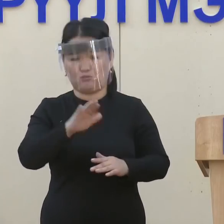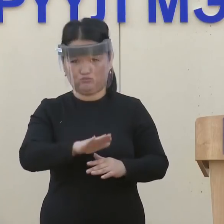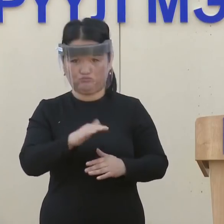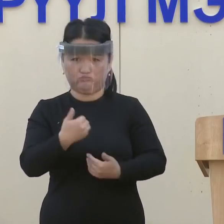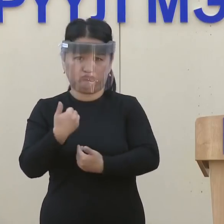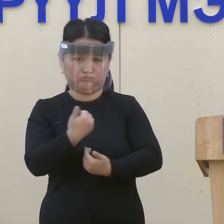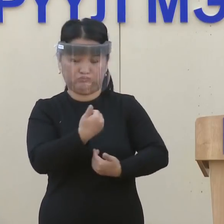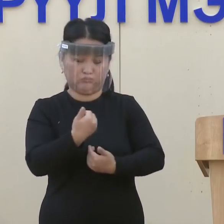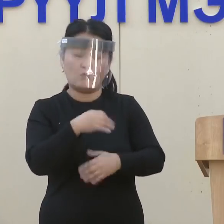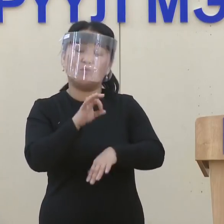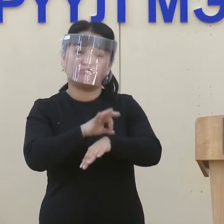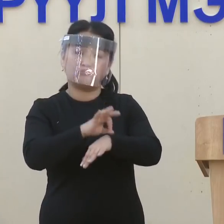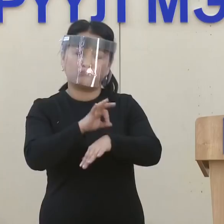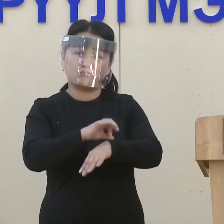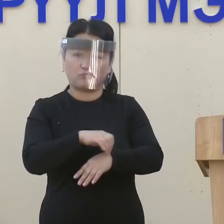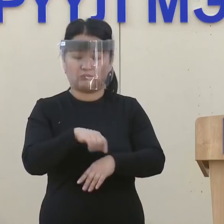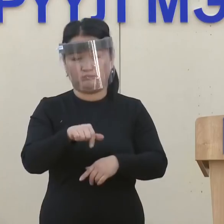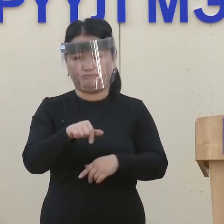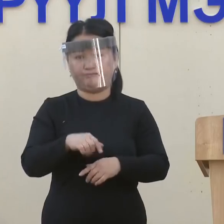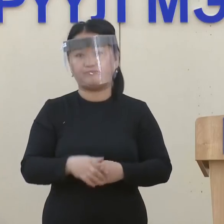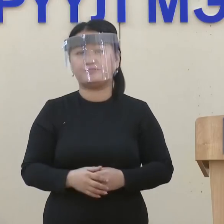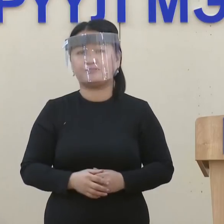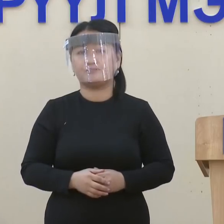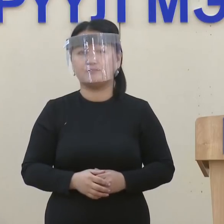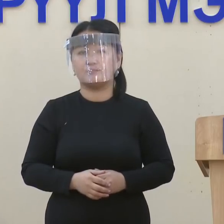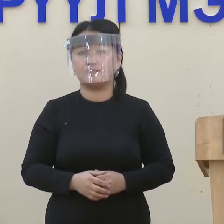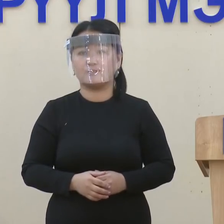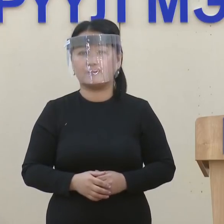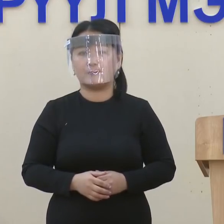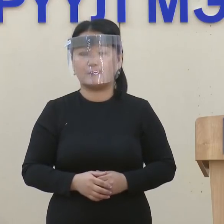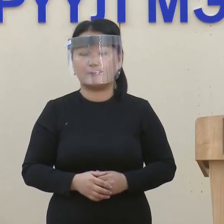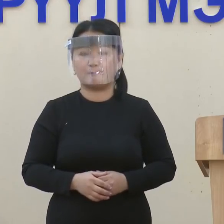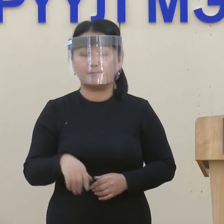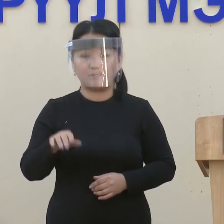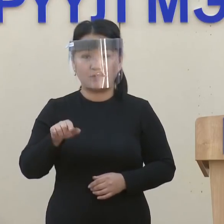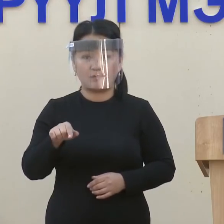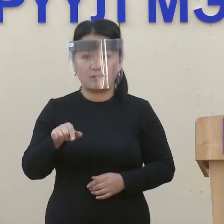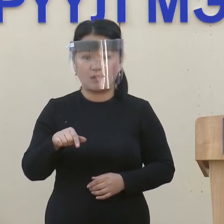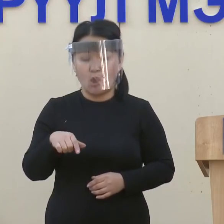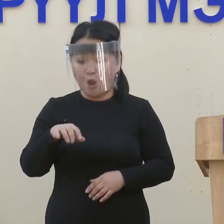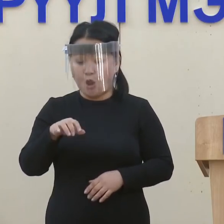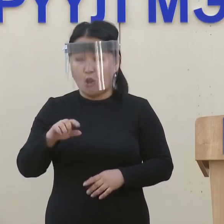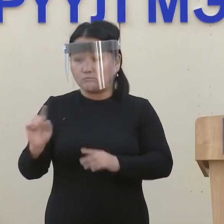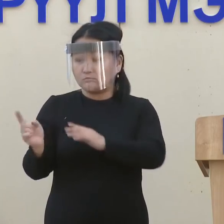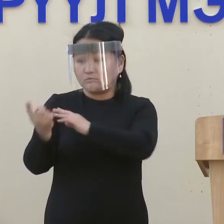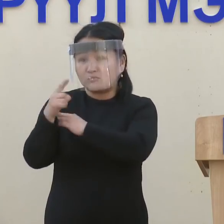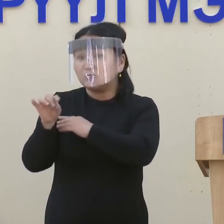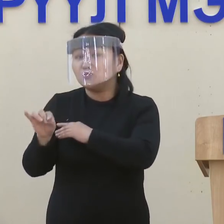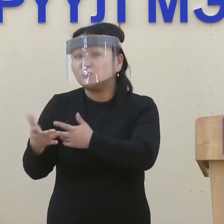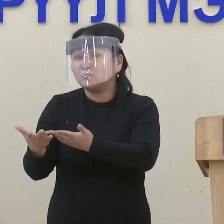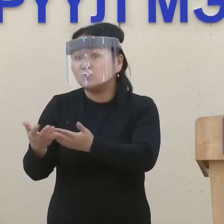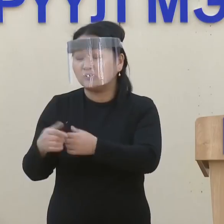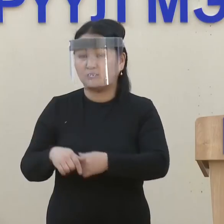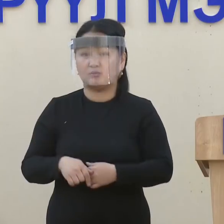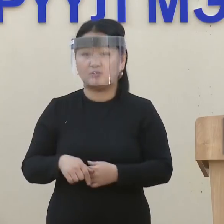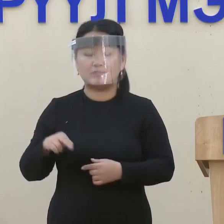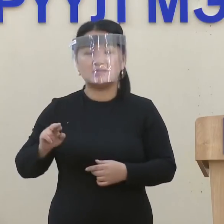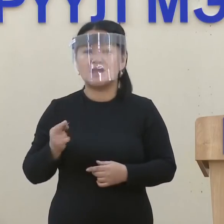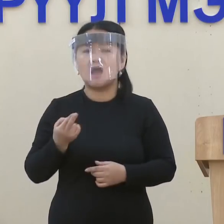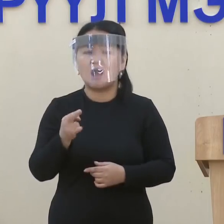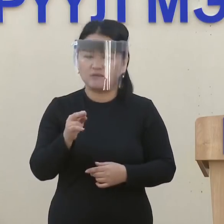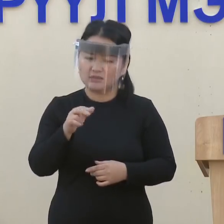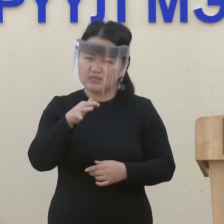хүүхэд өвдөж байгаа дэлхийд дөрөв дэх тохиоллоо гэж ингэж үтсэн байна. За нэг одоо өвөрмөц зүйл гэвэл бас яагаад ингэж